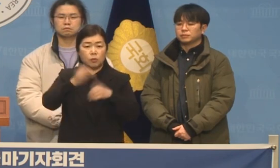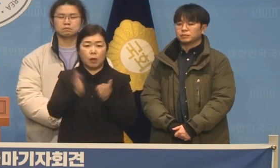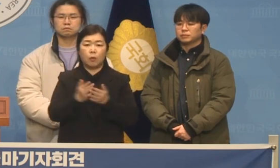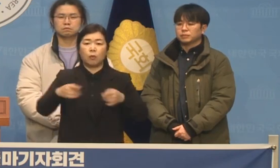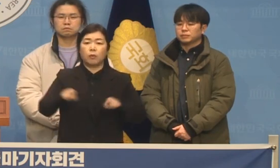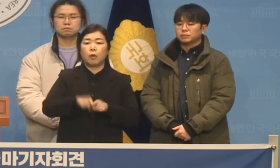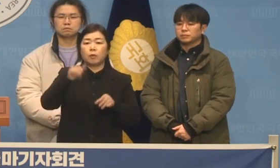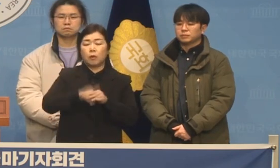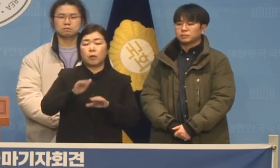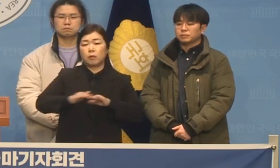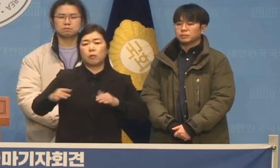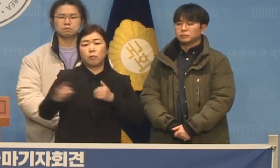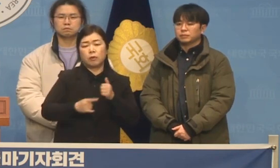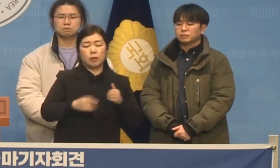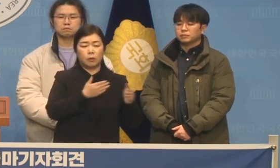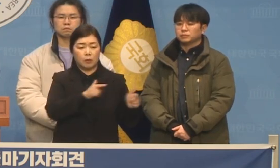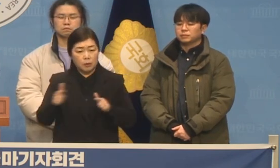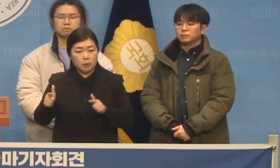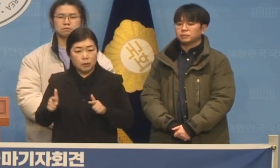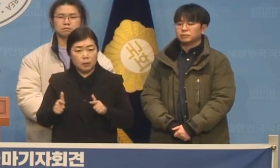청년공동선대위원장까지